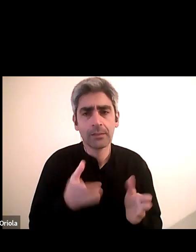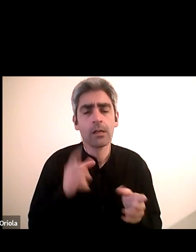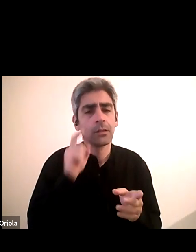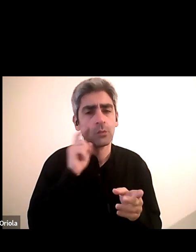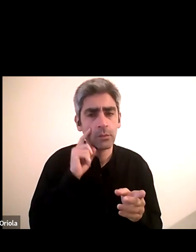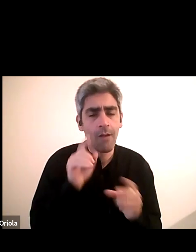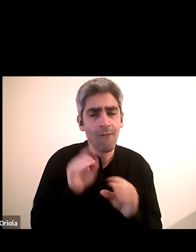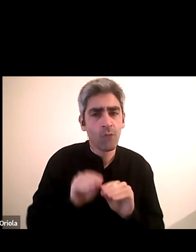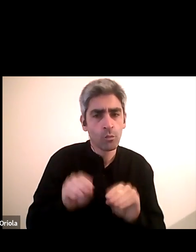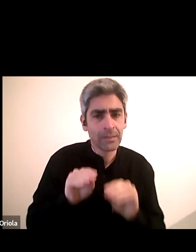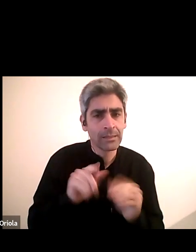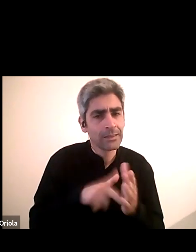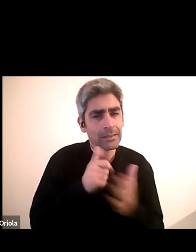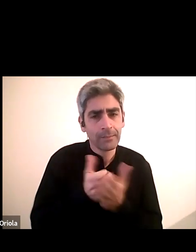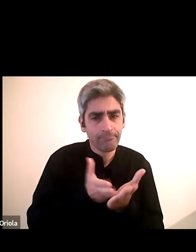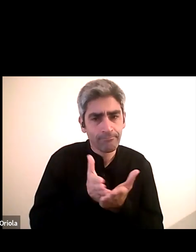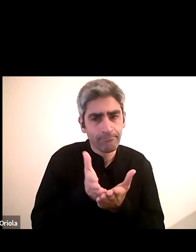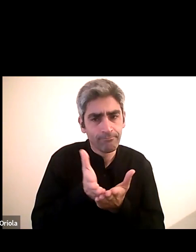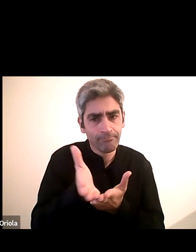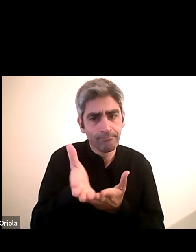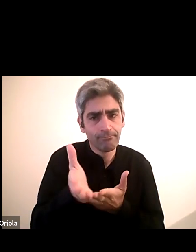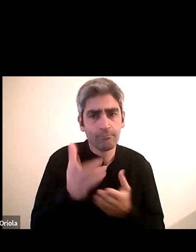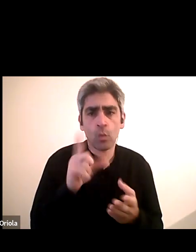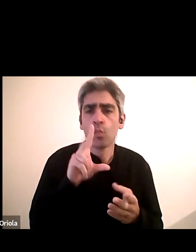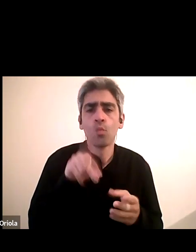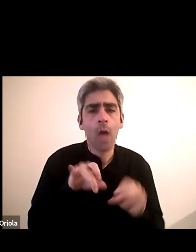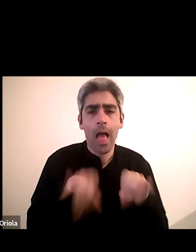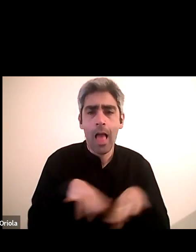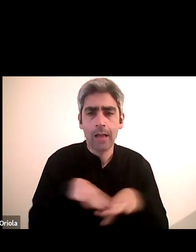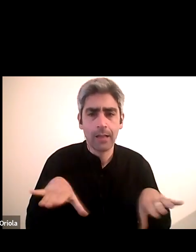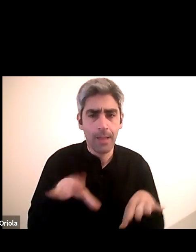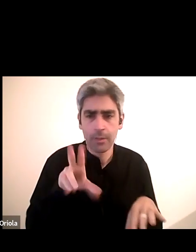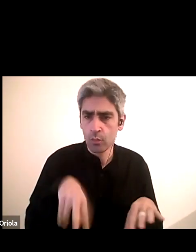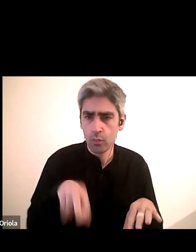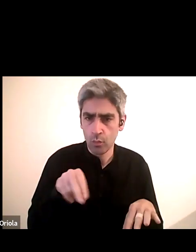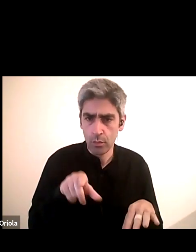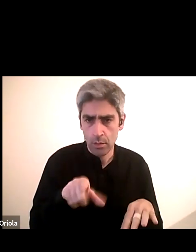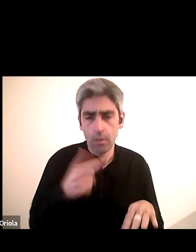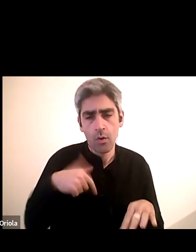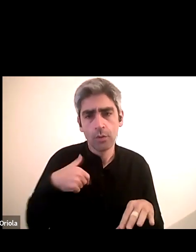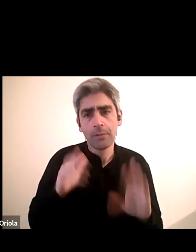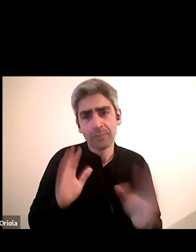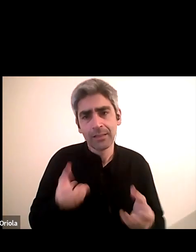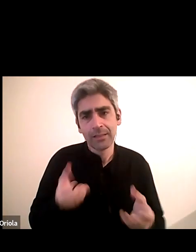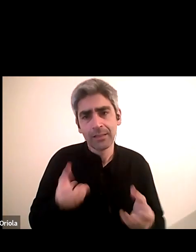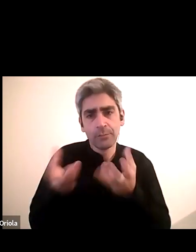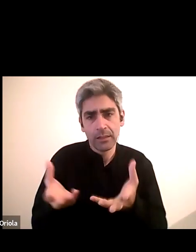uma formação permanente das pessoas. A formação nunca se esgota, nunca acaba, e nós temos que